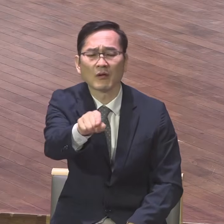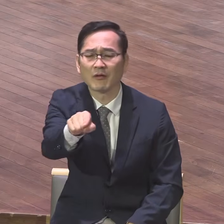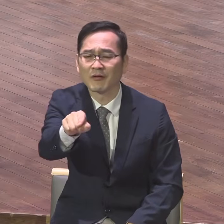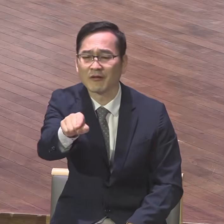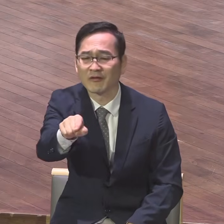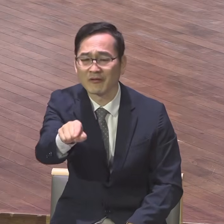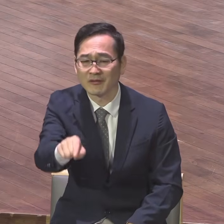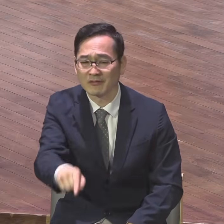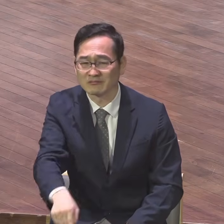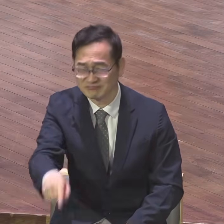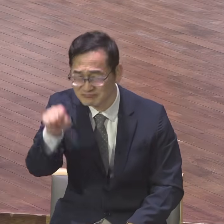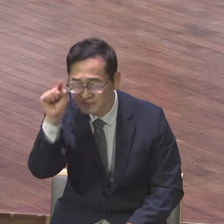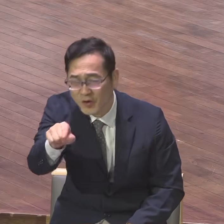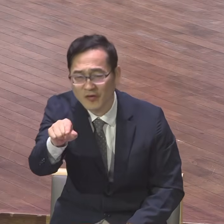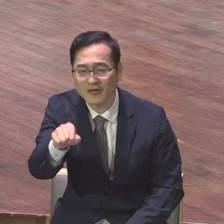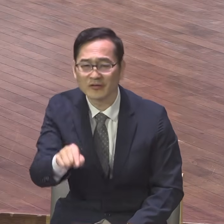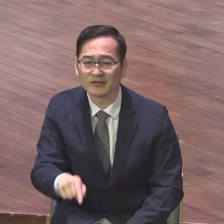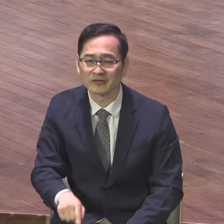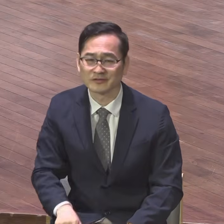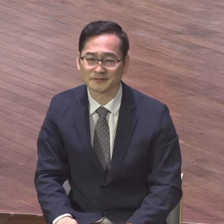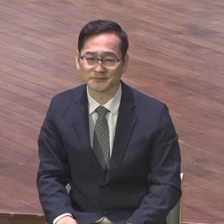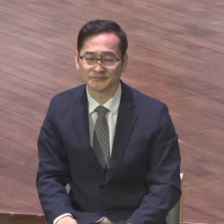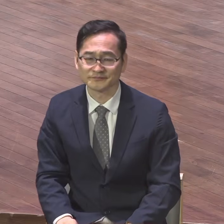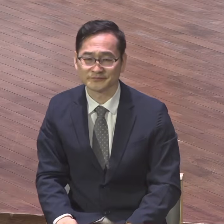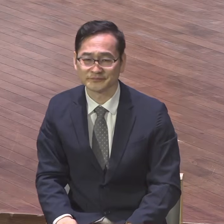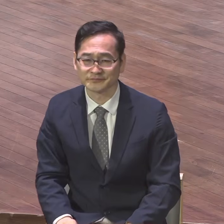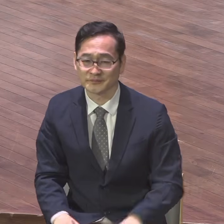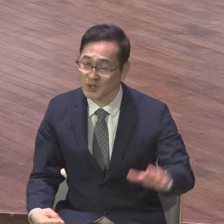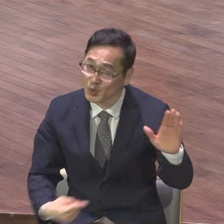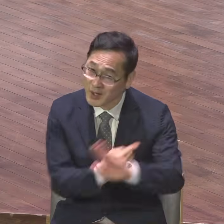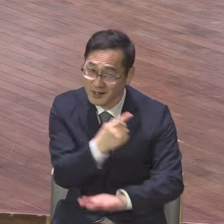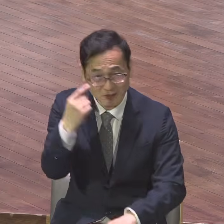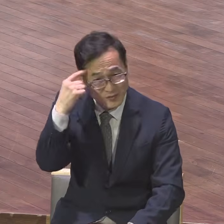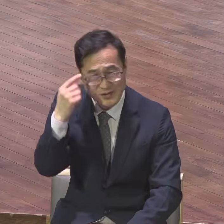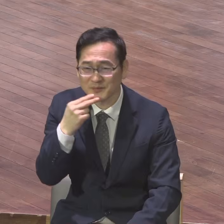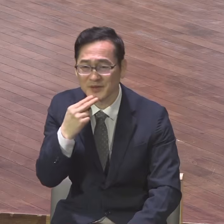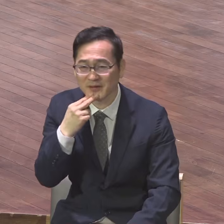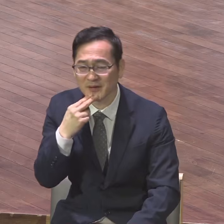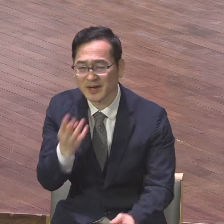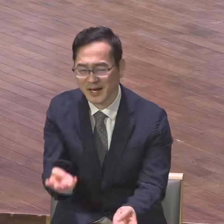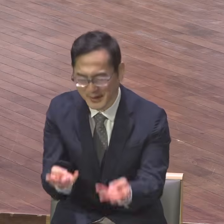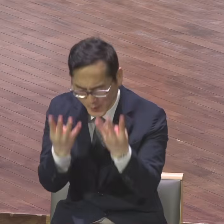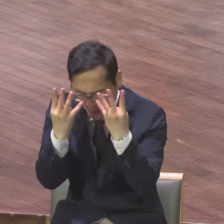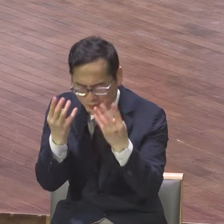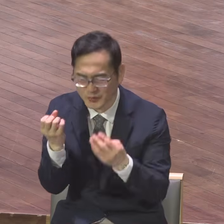것인가? 거기에밖에 관심이 없어요. 감옥에 갇히든지